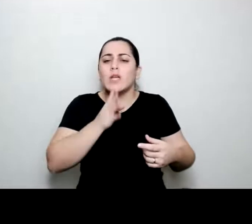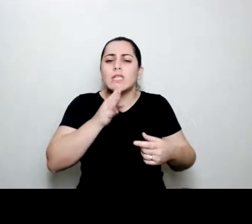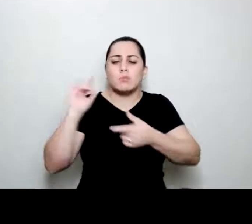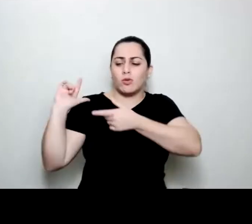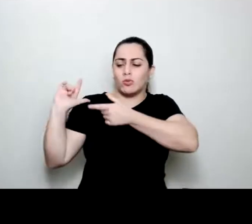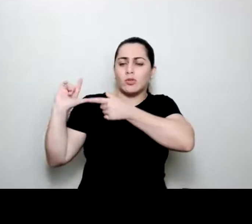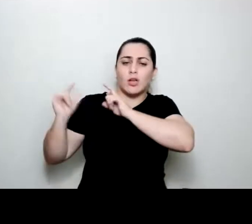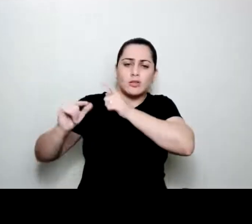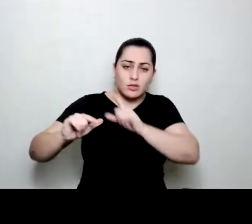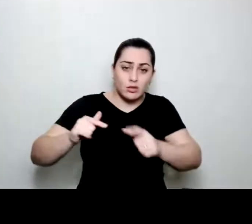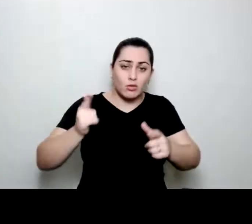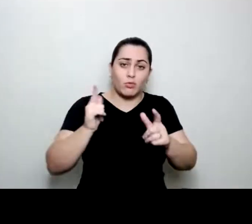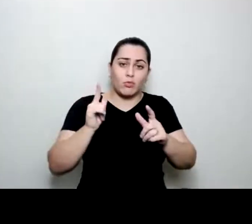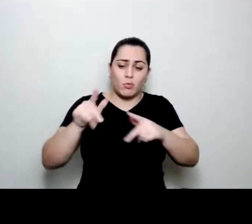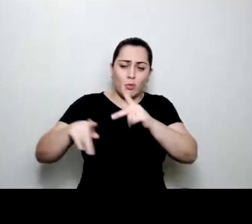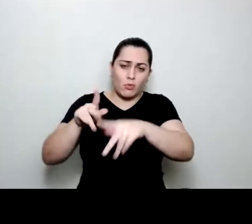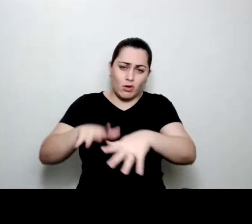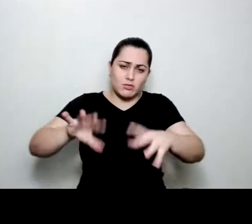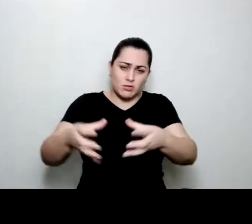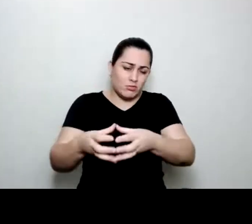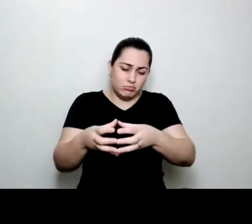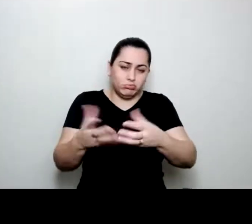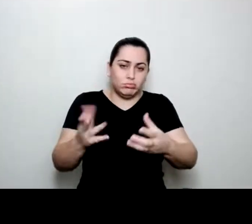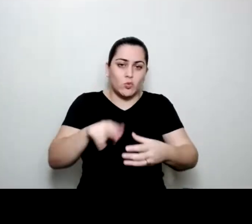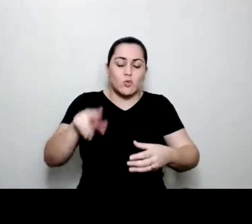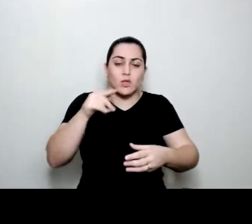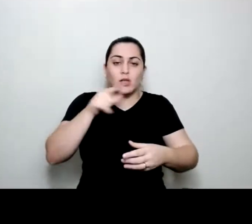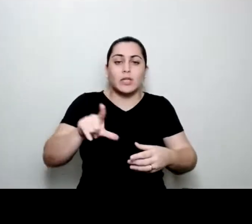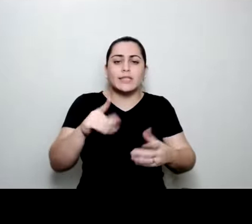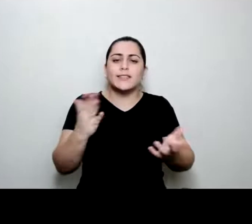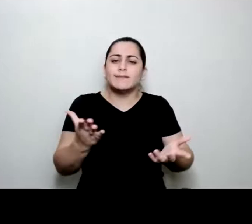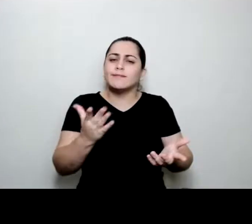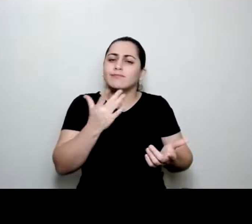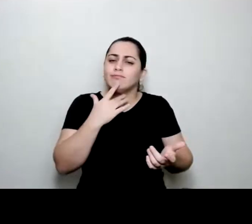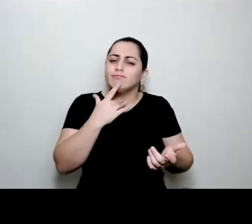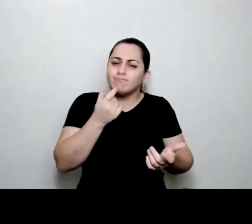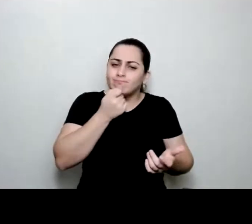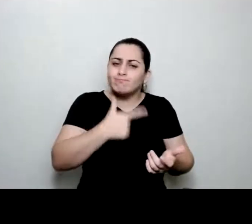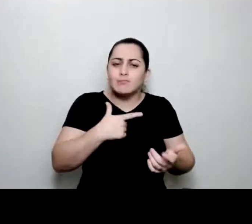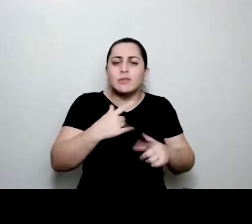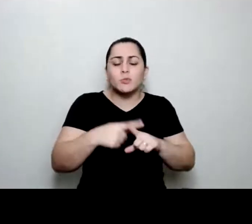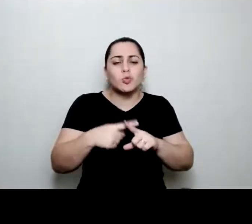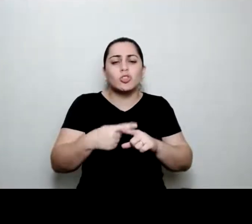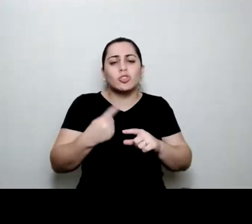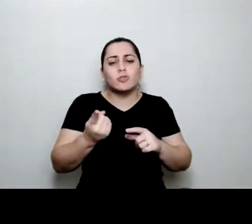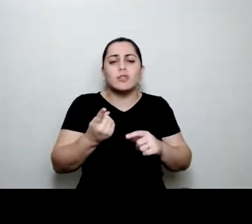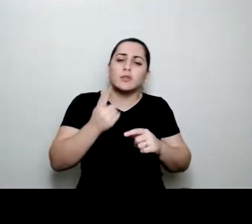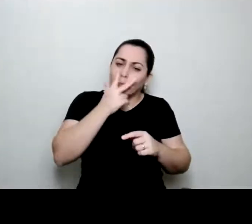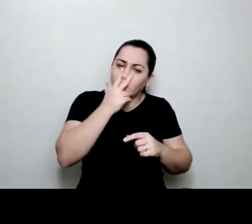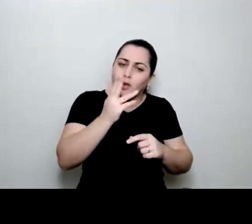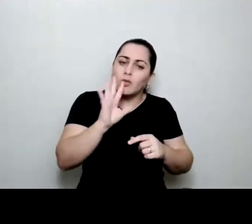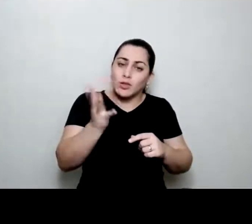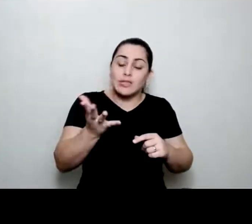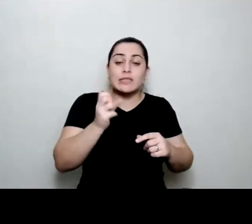povo. Interessante que, de maneira bastante incidental e quase irônica, foi justamente o que veio acontecer, né? Porque